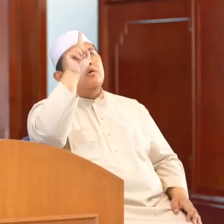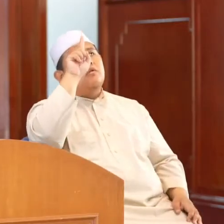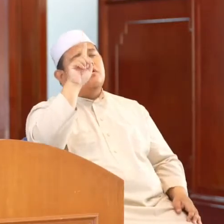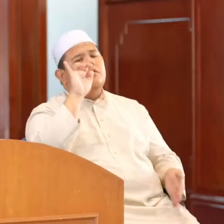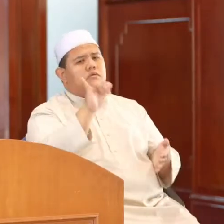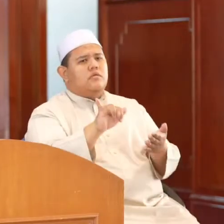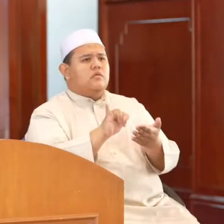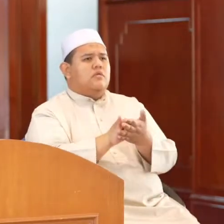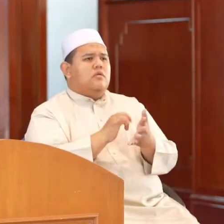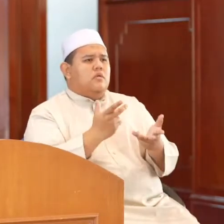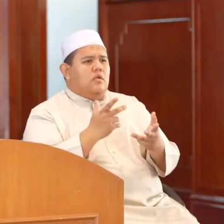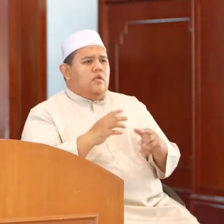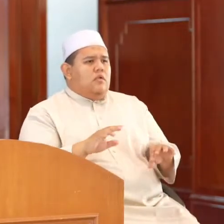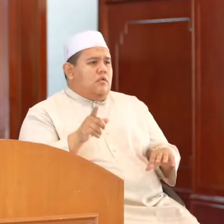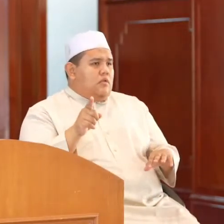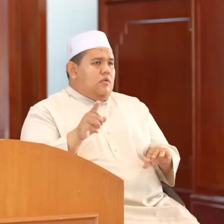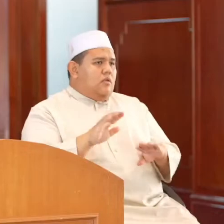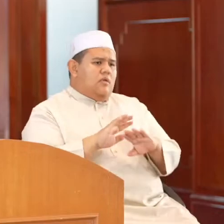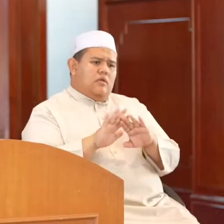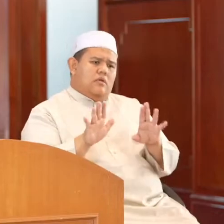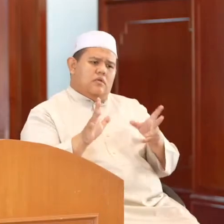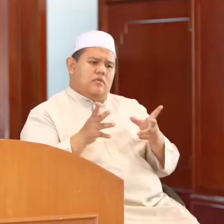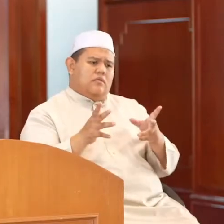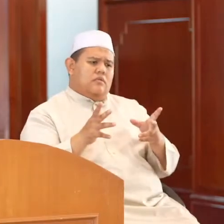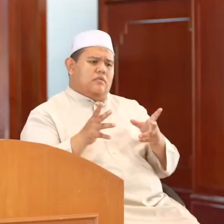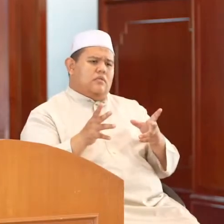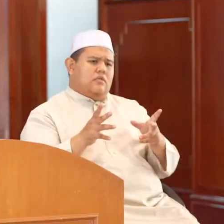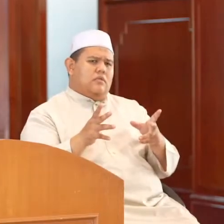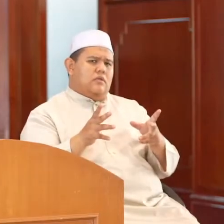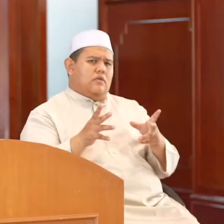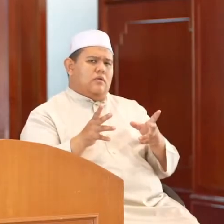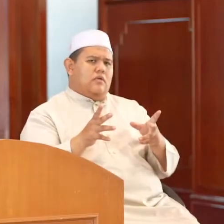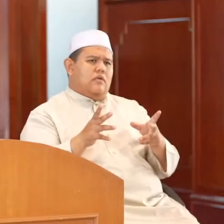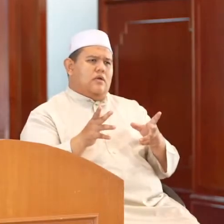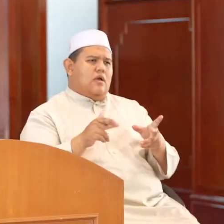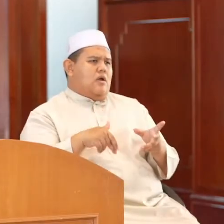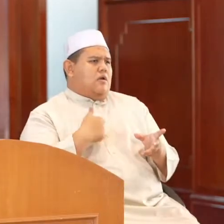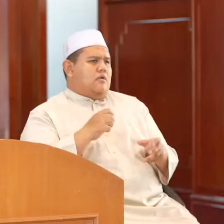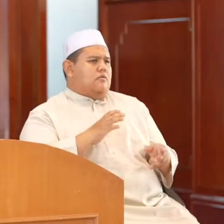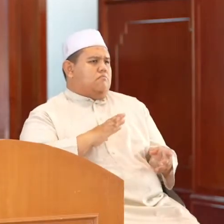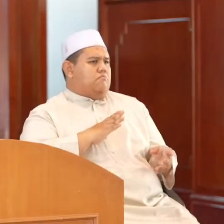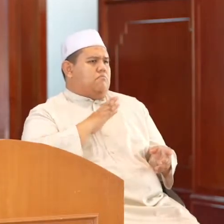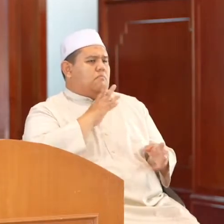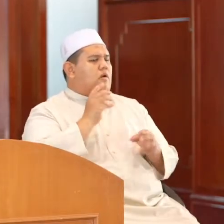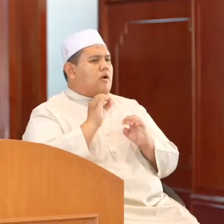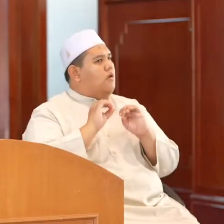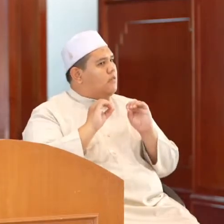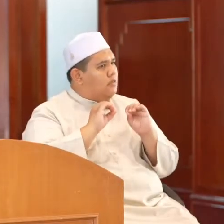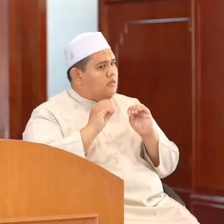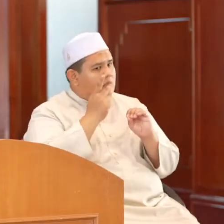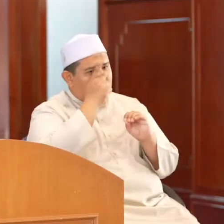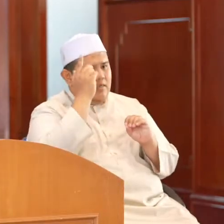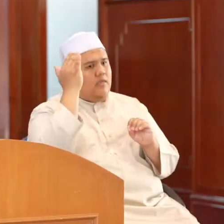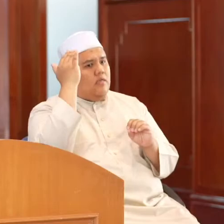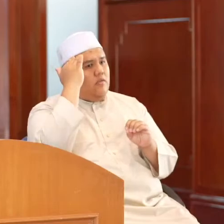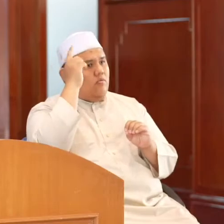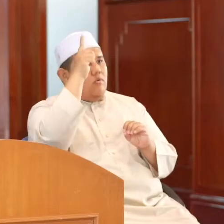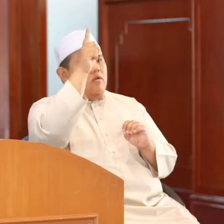ini dia tak, dia tidak berbekah pun, walaupun dia suka dia tak berbekah, sebab dia tahu yang puji itu